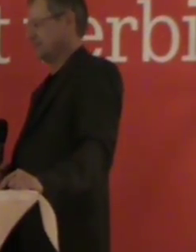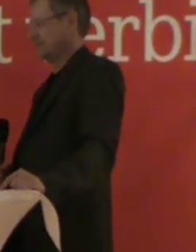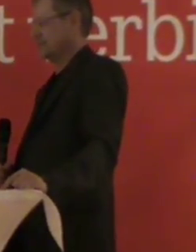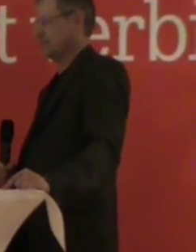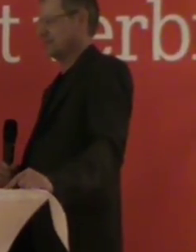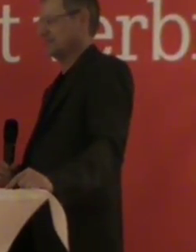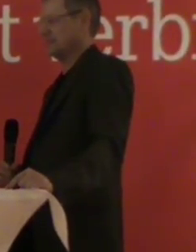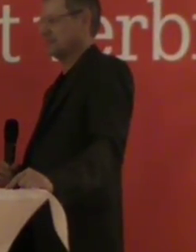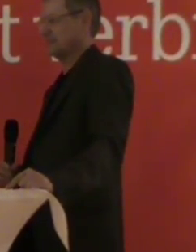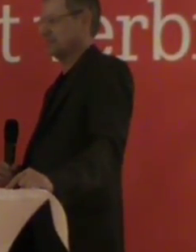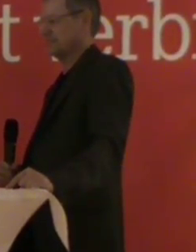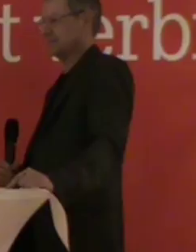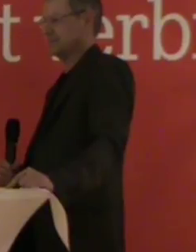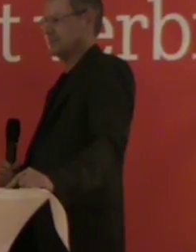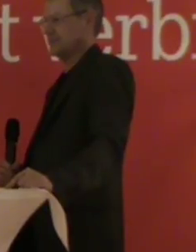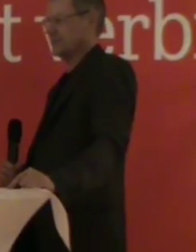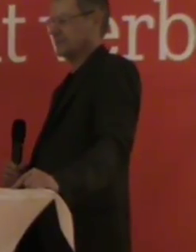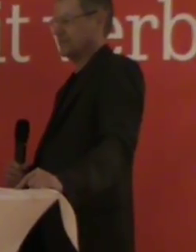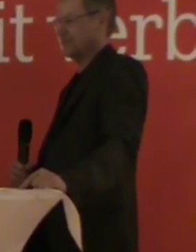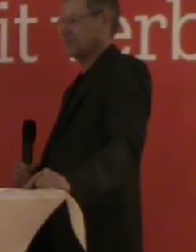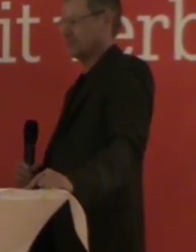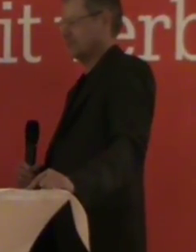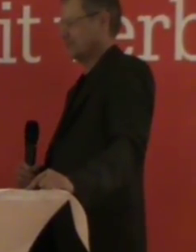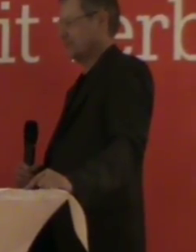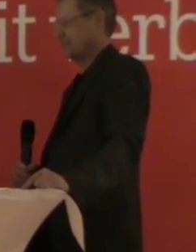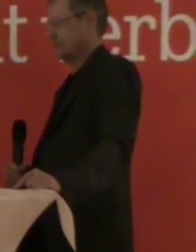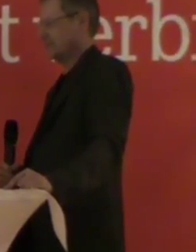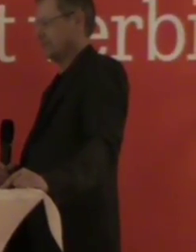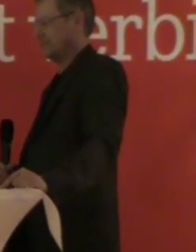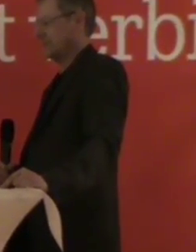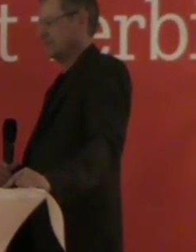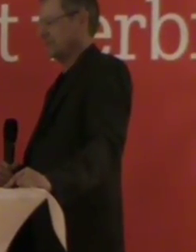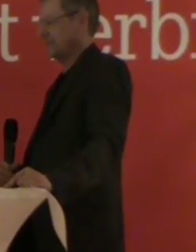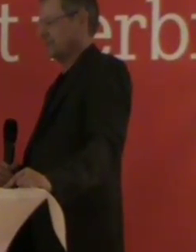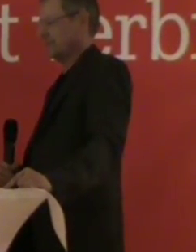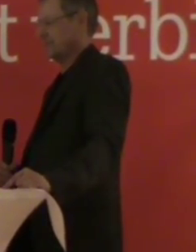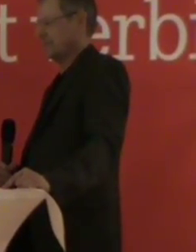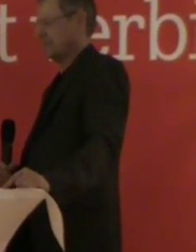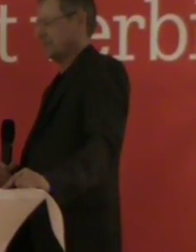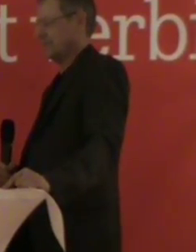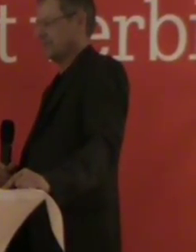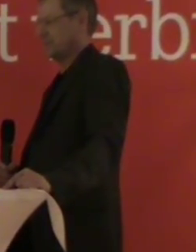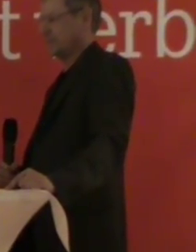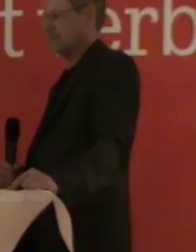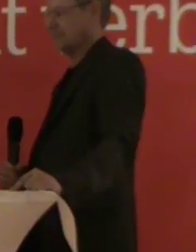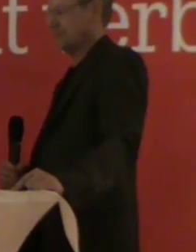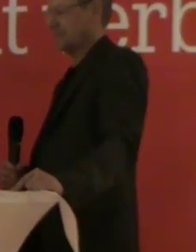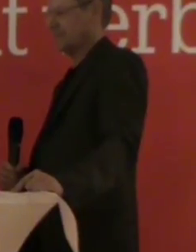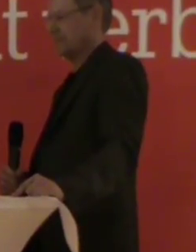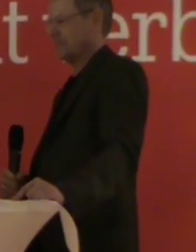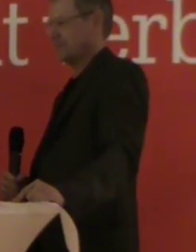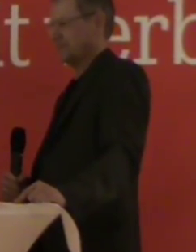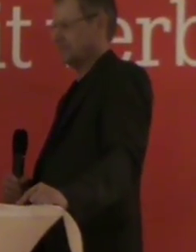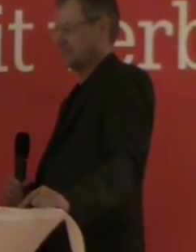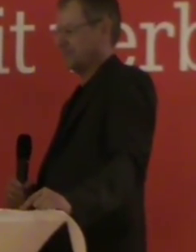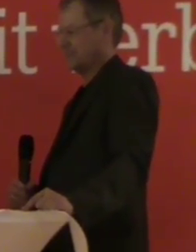richtige Bezeichnung aus deiner Sicht ist. Jedenfalls frage ich mal von meiner Seite, was waren eigentlich die besonderen Punkte, die Glutnester, die